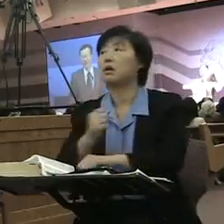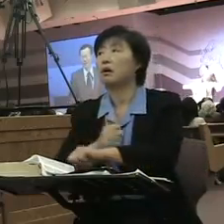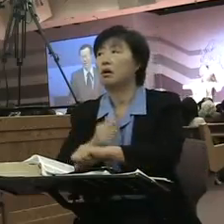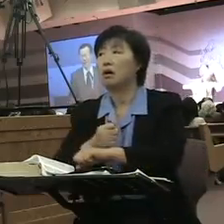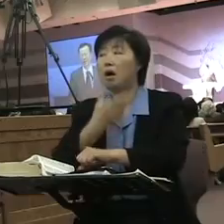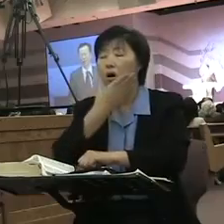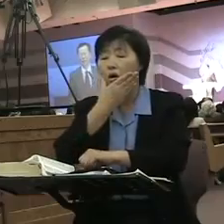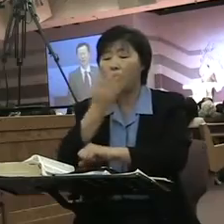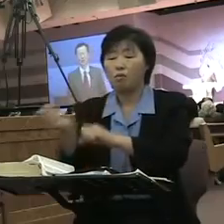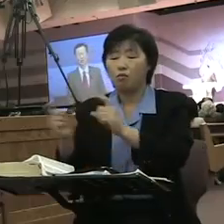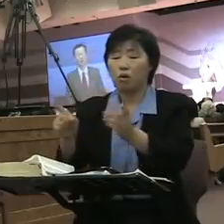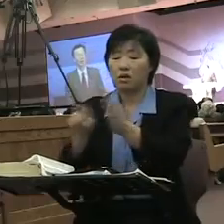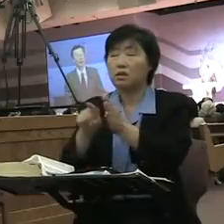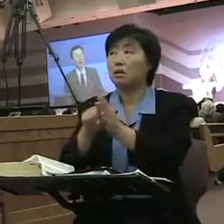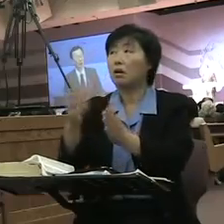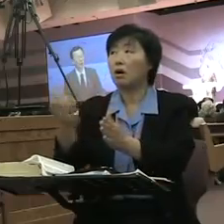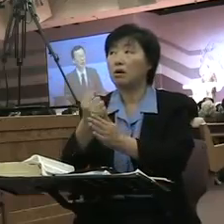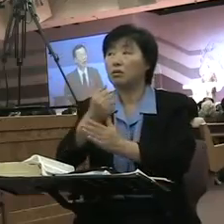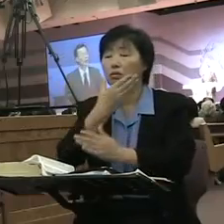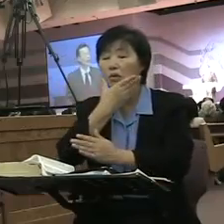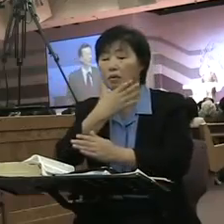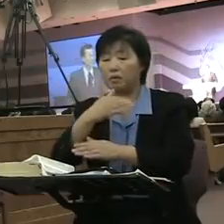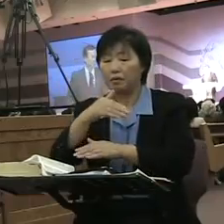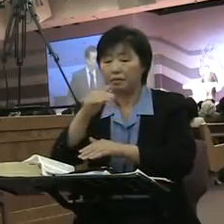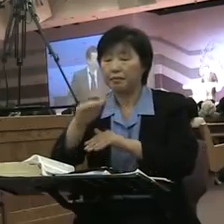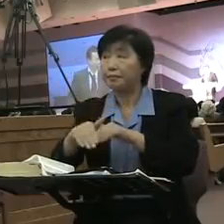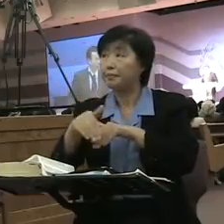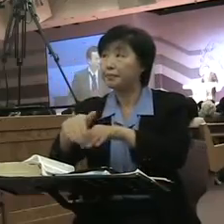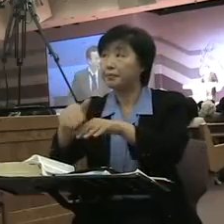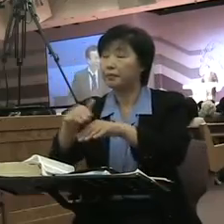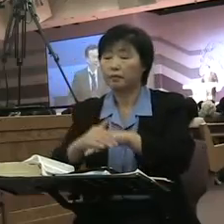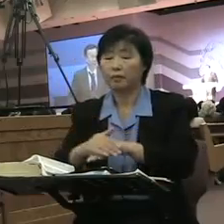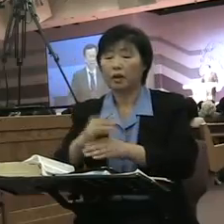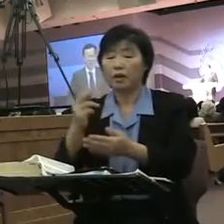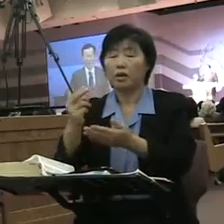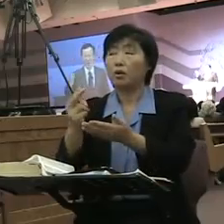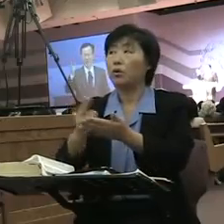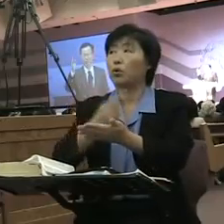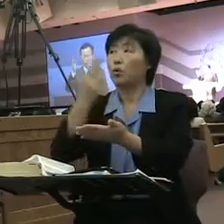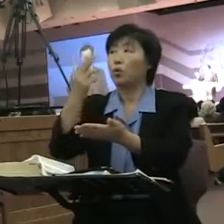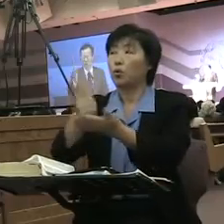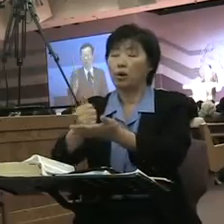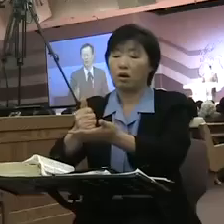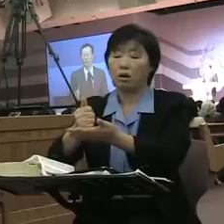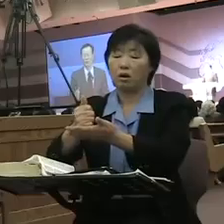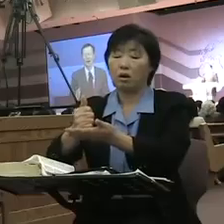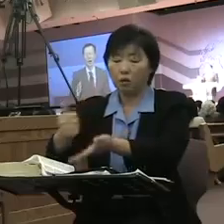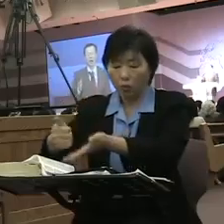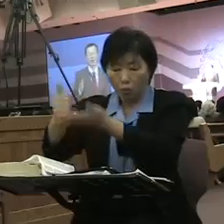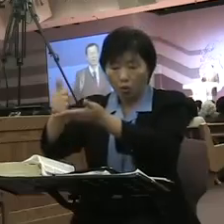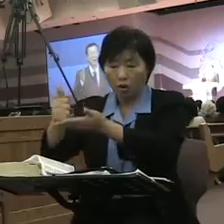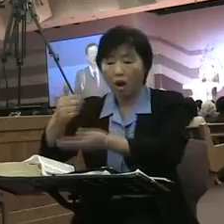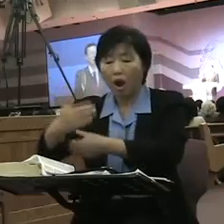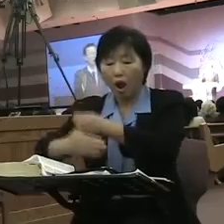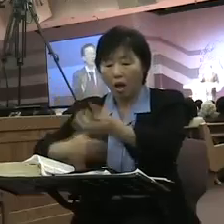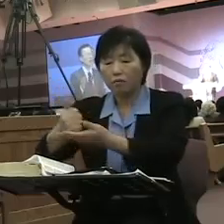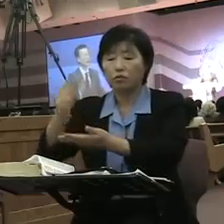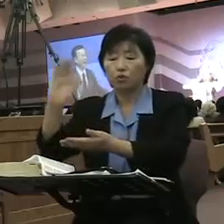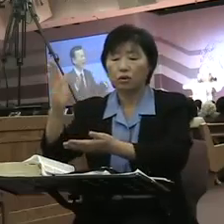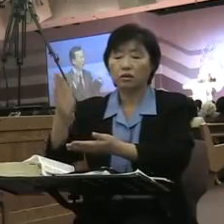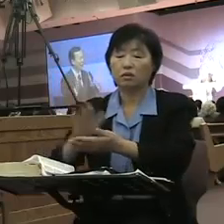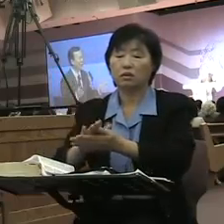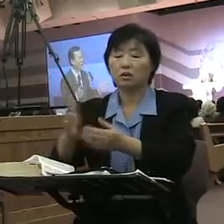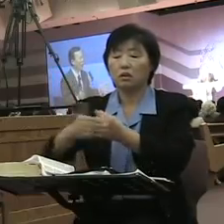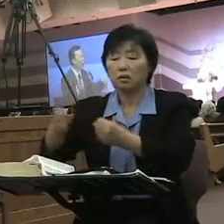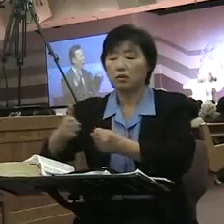있습니다. 또한 아브라함에게서는 여호와를 경외했던 것을 볼 수가 있죠. 하나님이 하나님 되시기 때문에 하나님이 말씀하시는